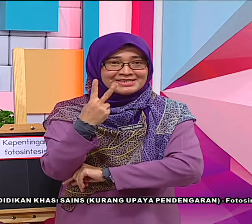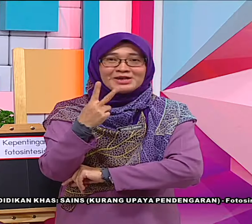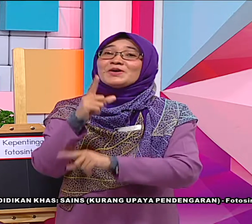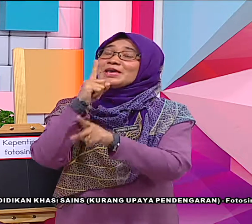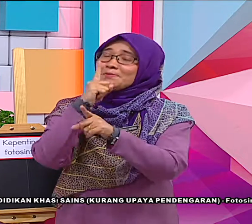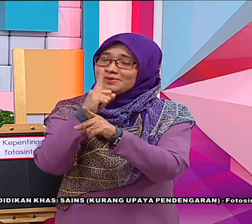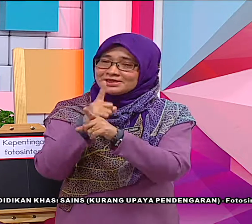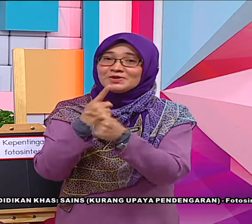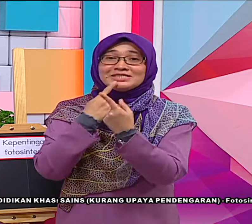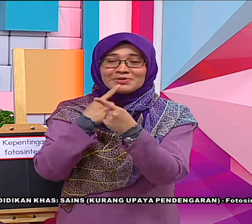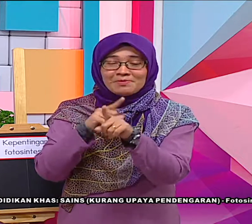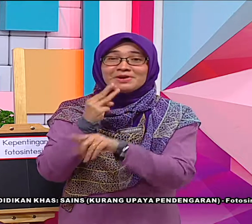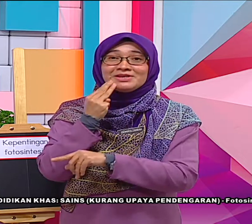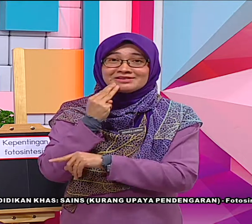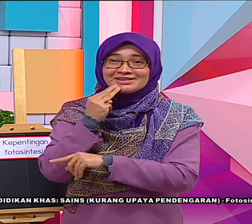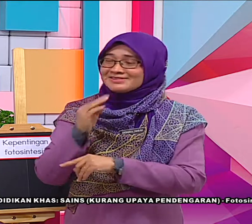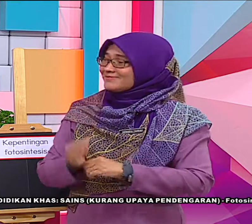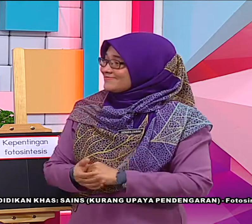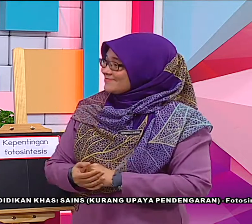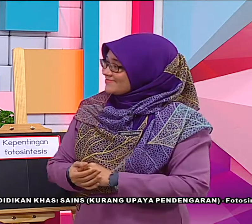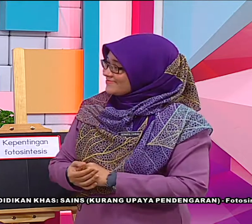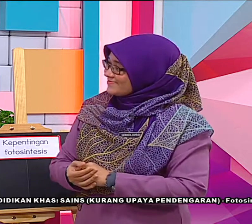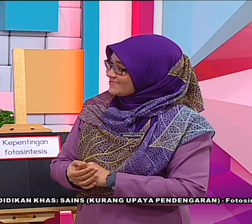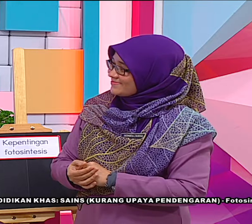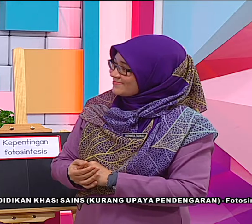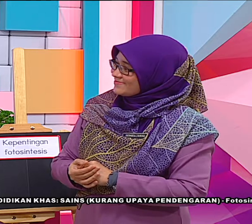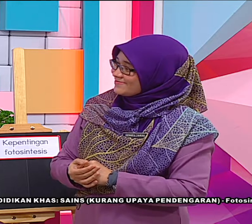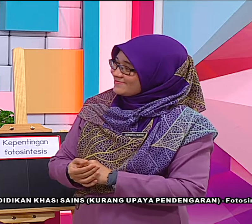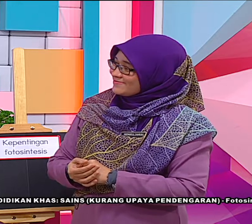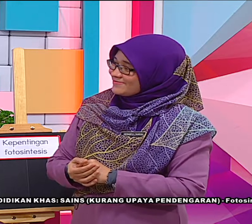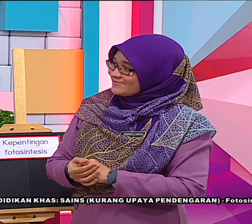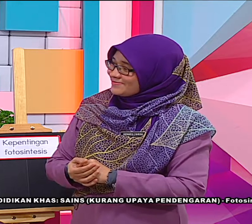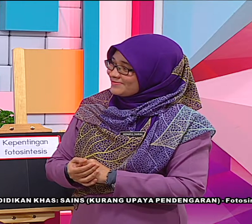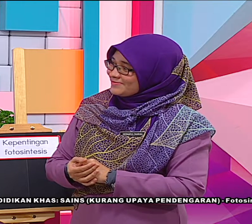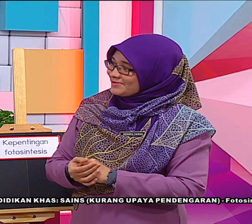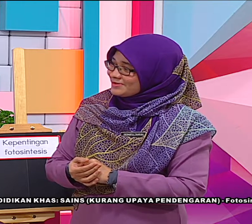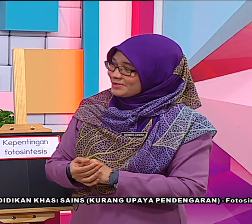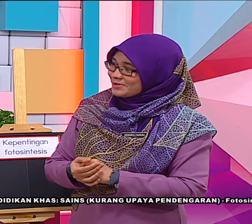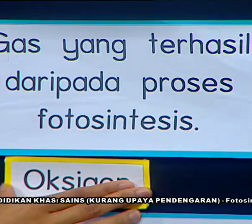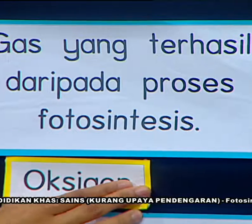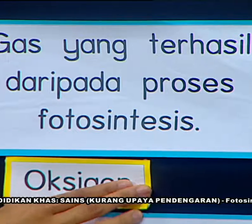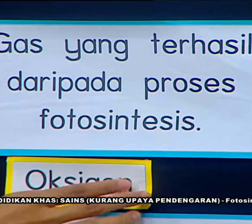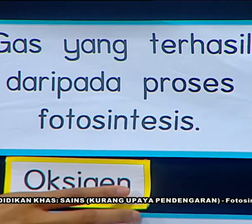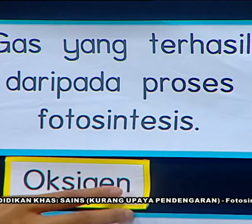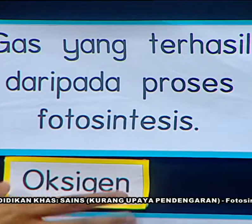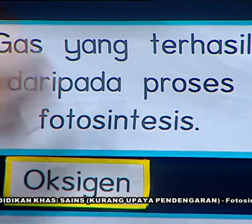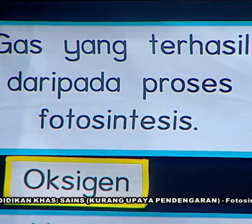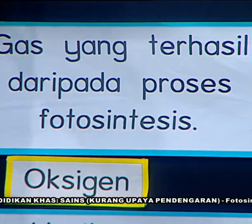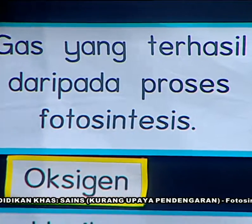Oke Betul jawaban Mira bye ini gila oksigen Oke ini